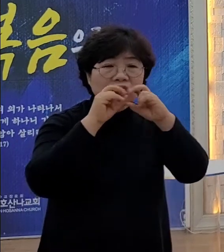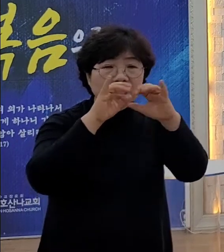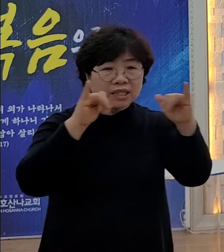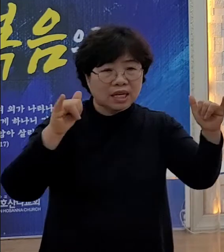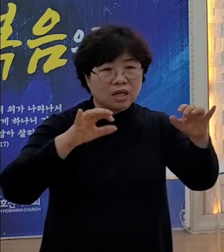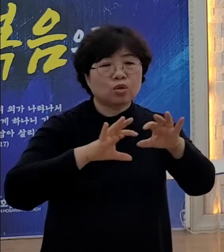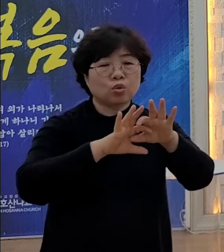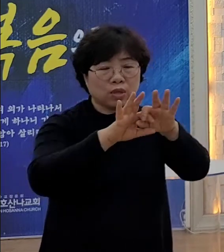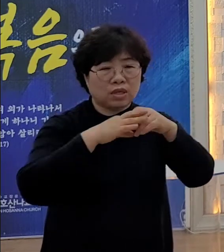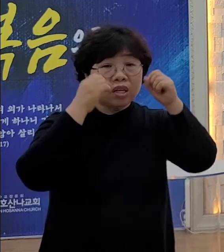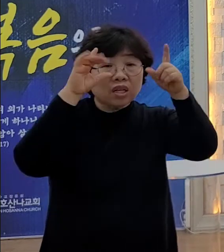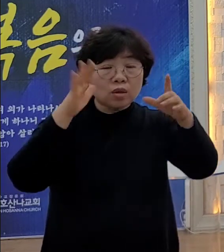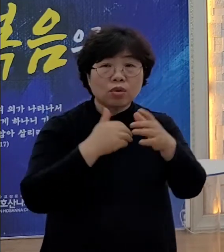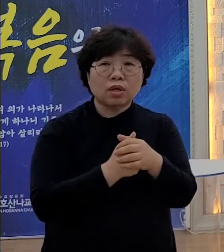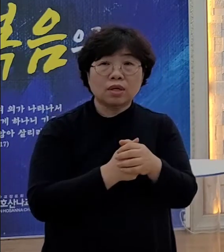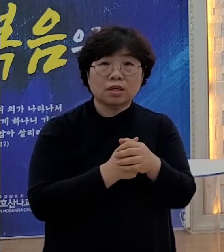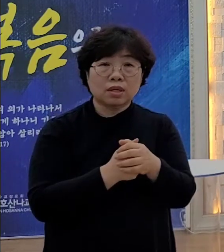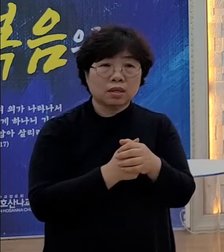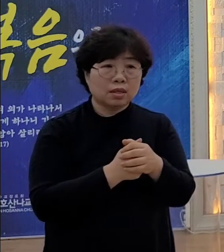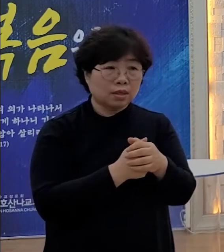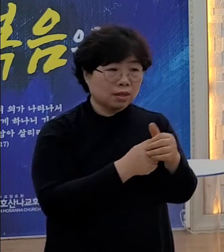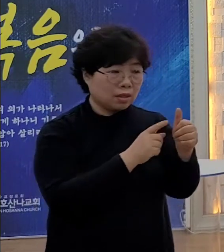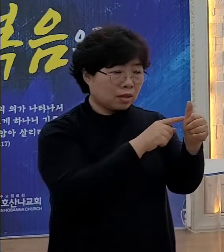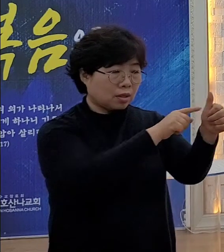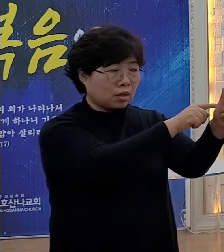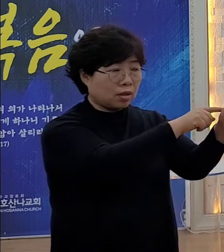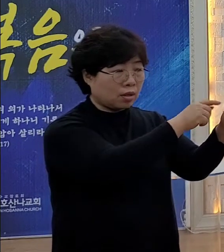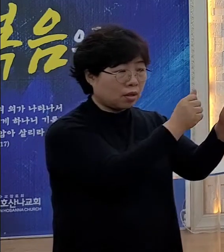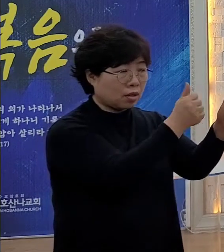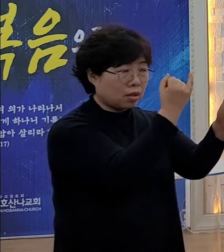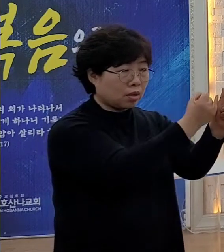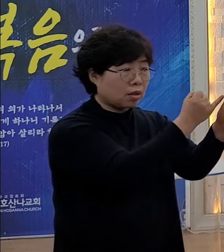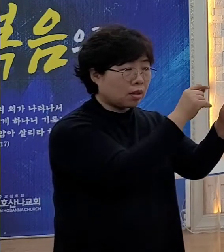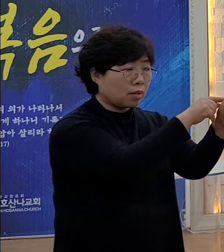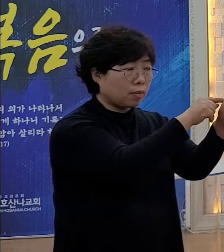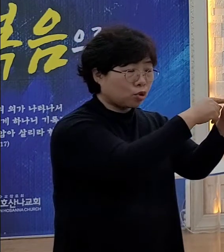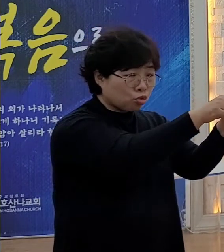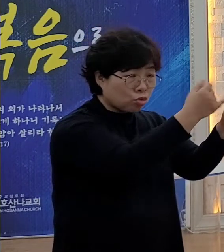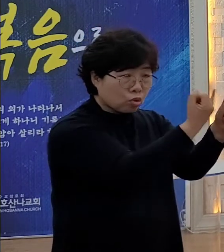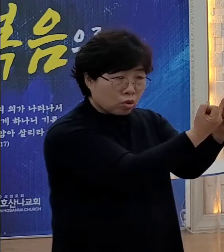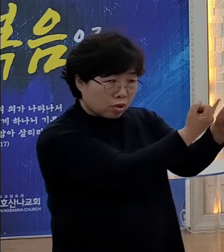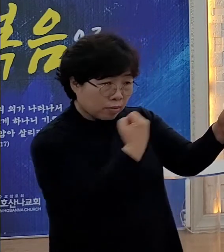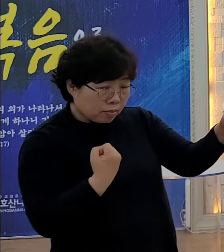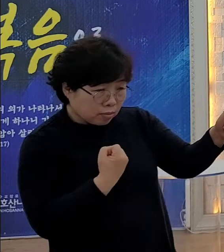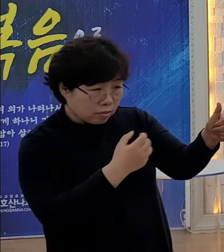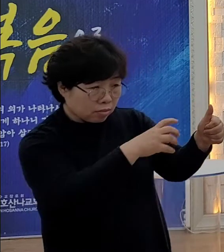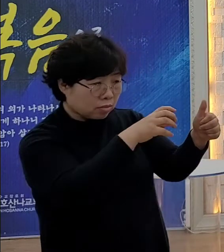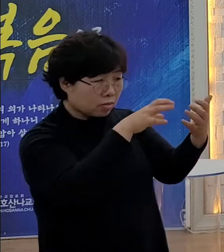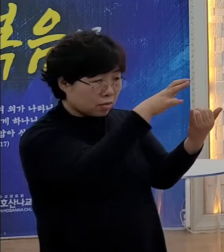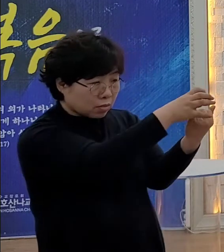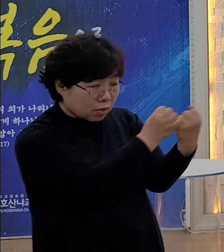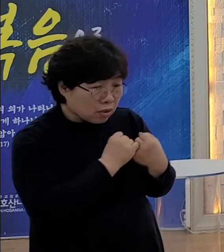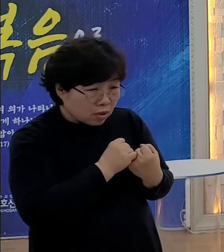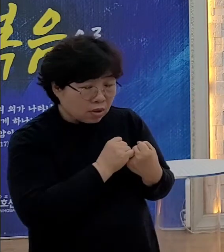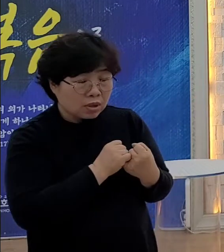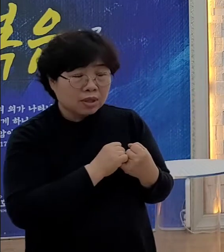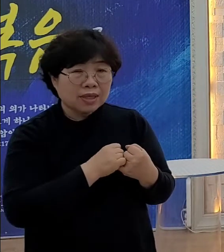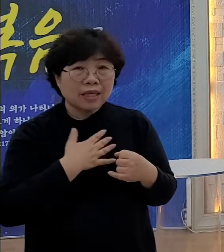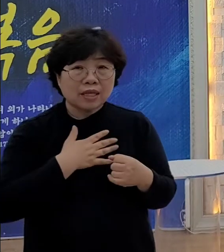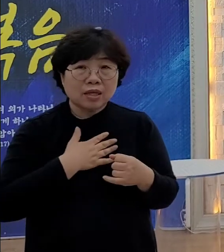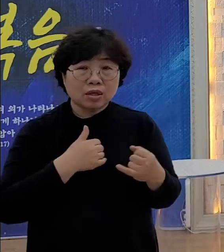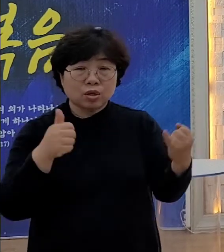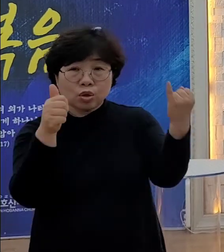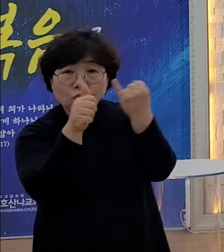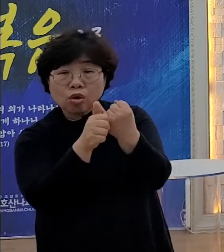아무 일 없다는 듯이 그 남편도 다 죽여놓고 그 부인을 결혼했던 그 부인을 잡아와가지고 자기